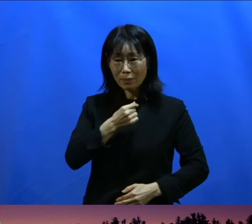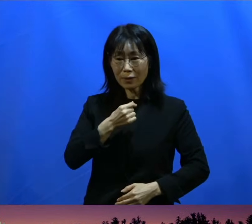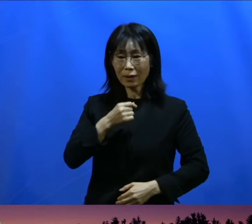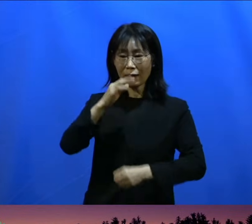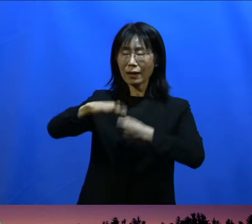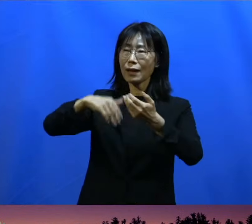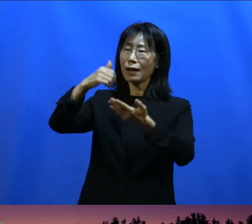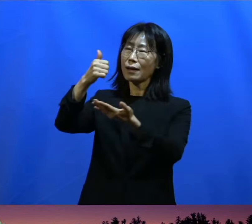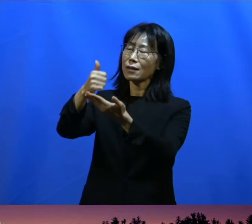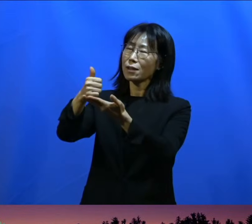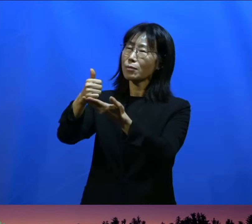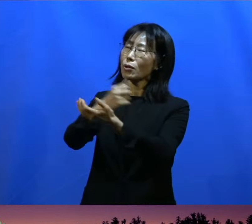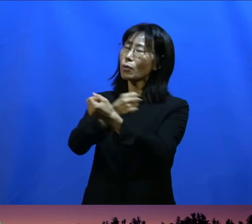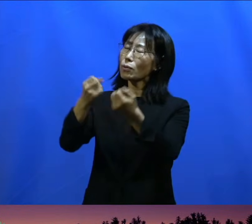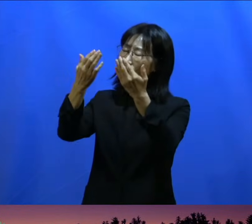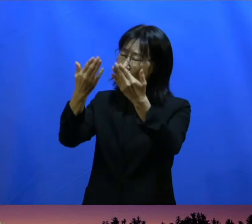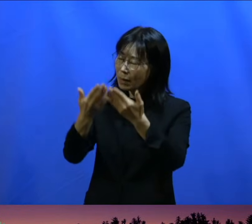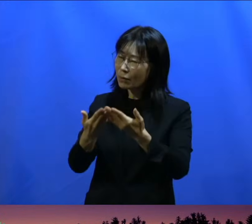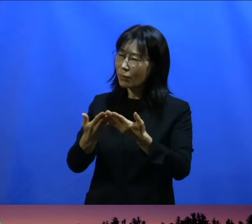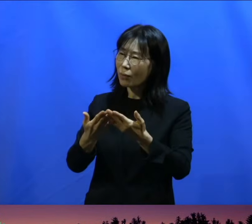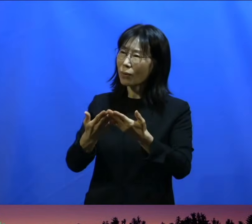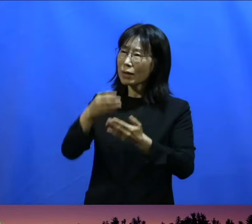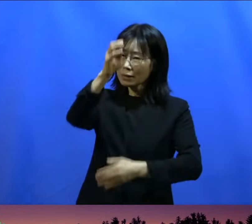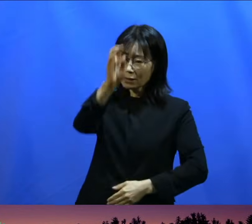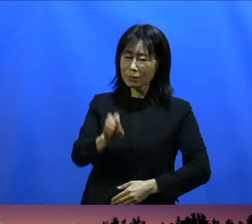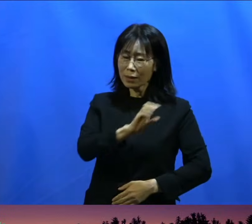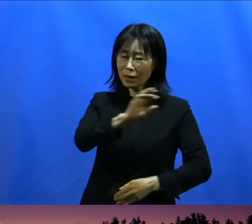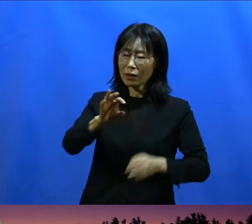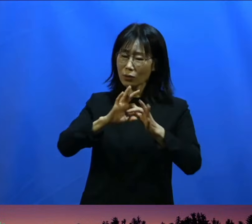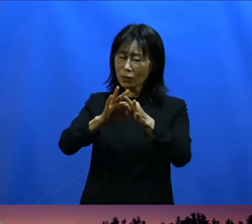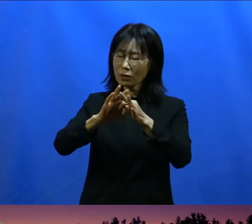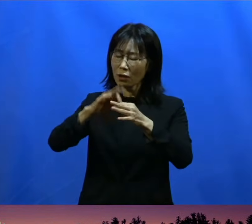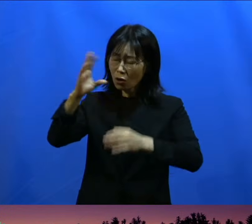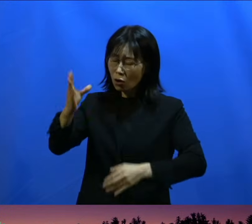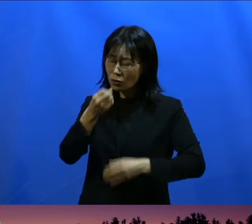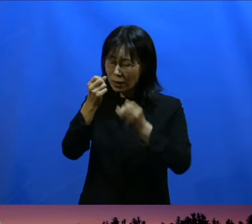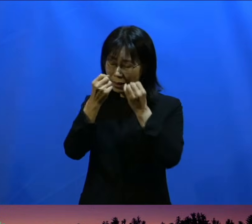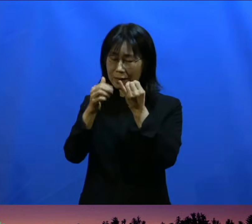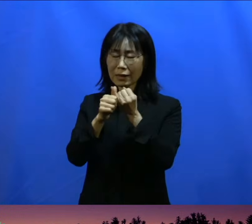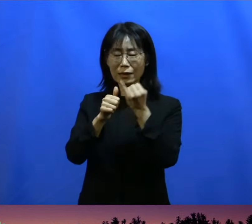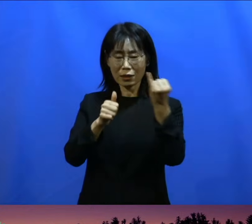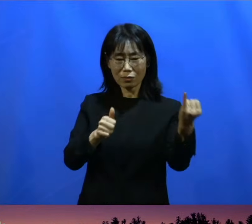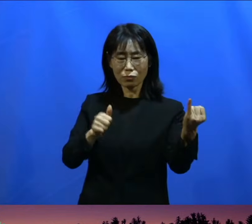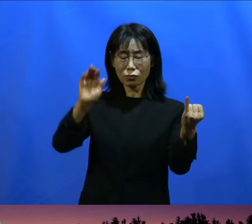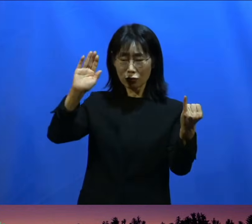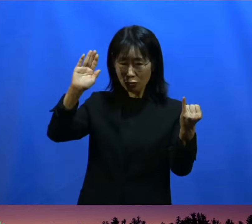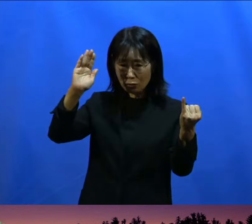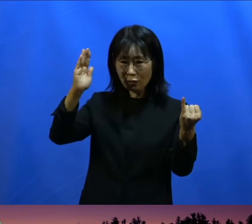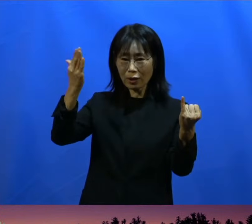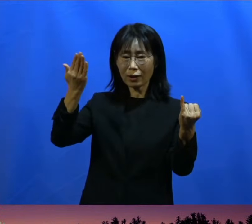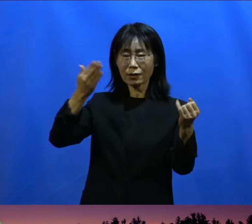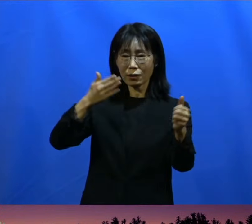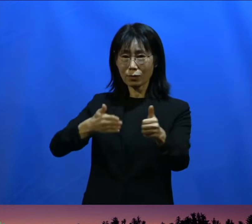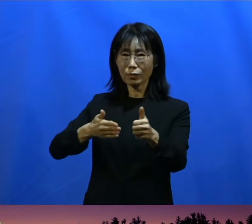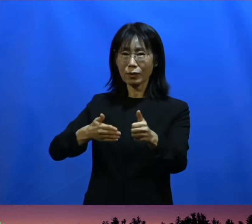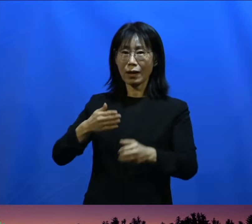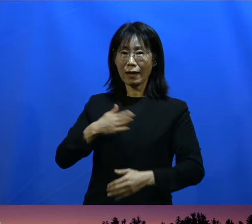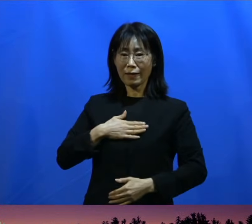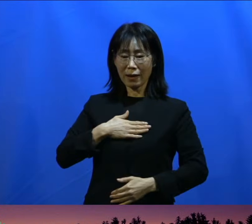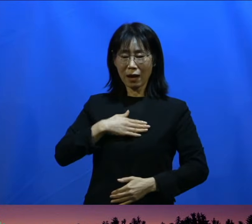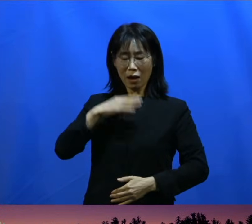얼마나 용서받은 그런 거룩한 백성으로, 거룩한 신부로 주님이 우리 안에 그 거룩을 회복할 때